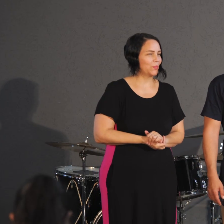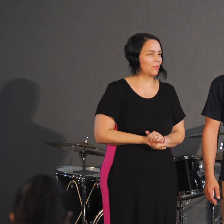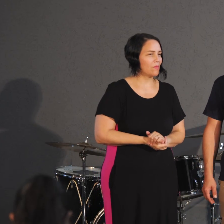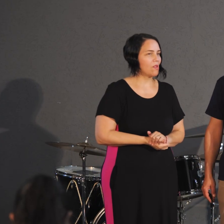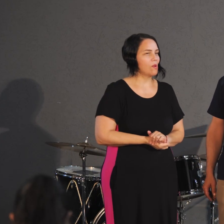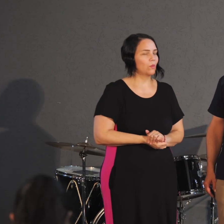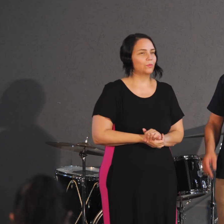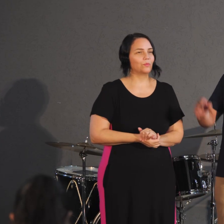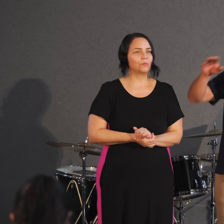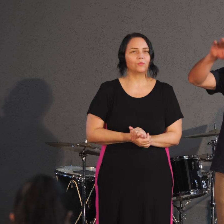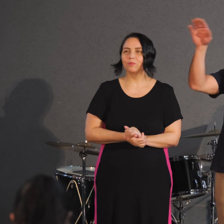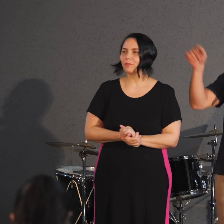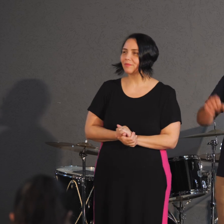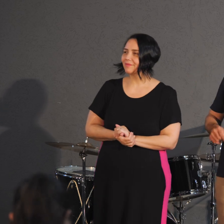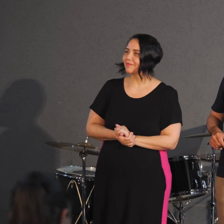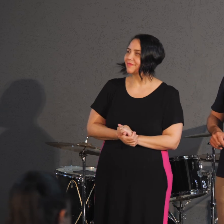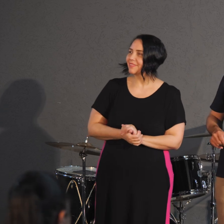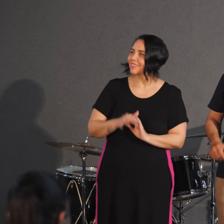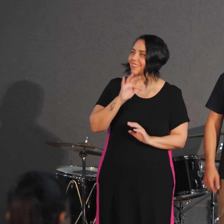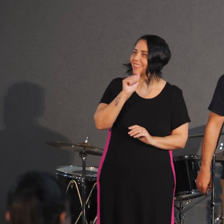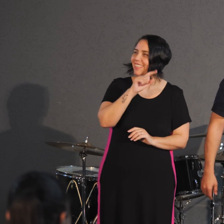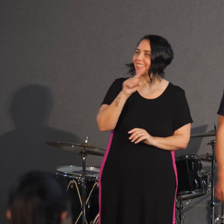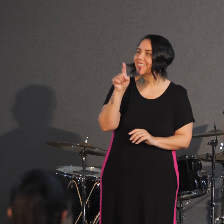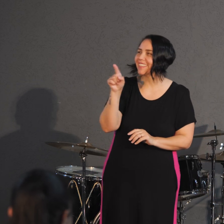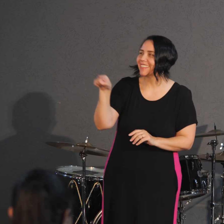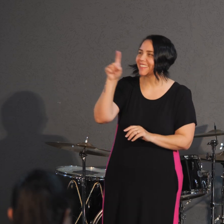Sim! Isso aí, ó, viu, galera? Eu consegui um monte de fãs aí pra vocês já.